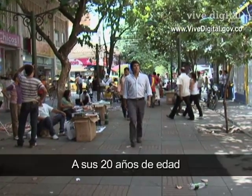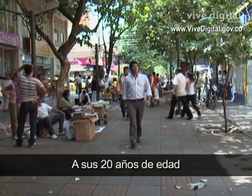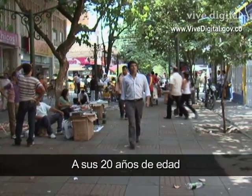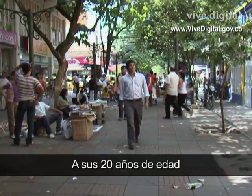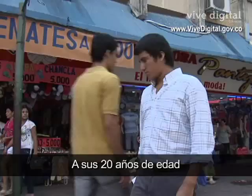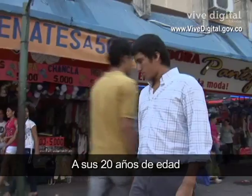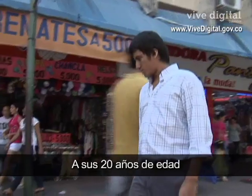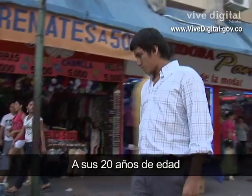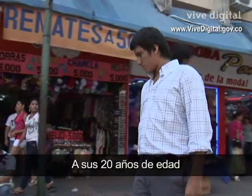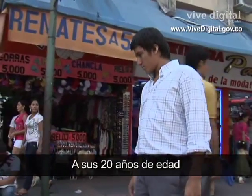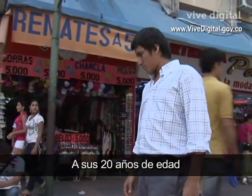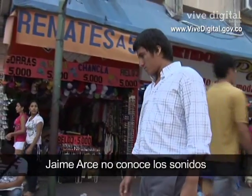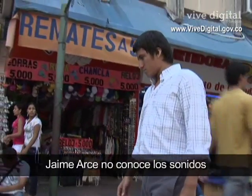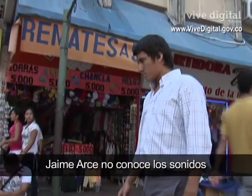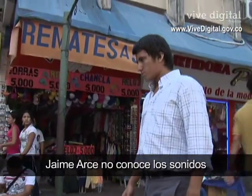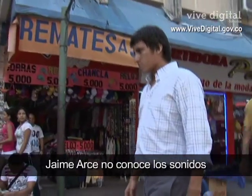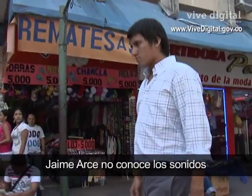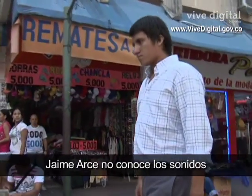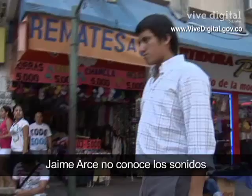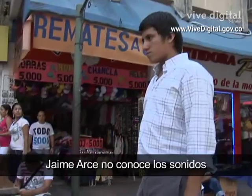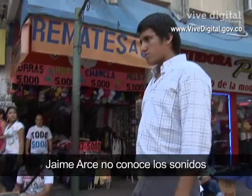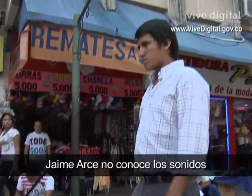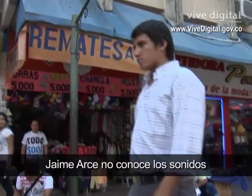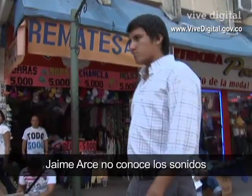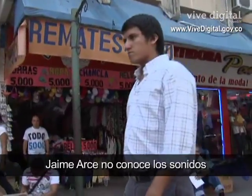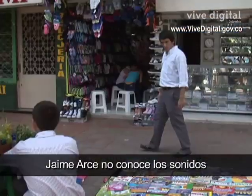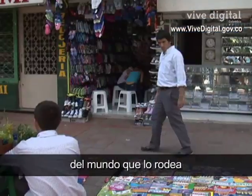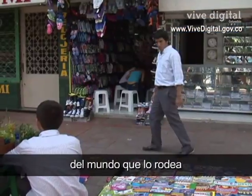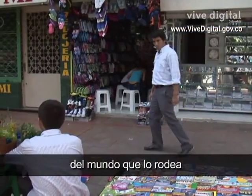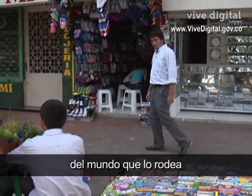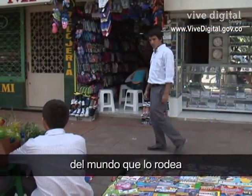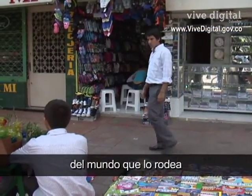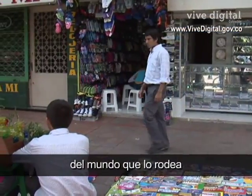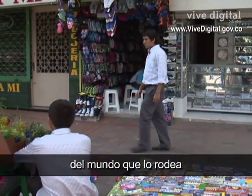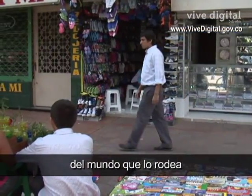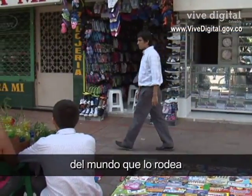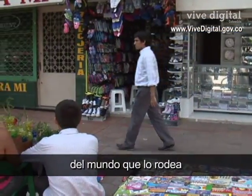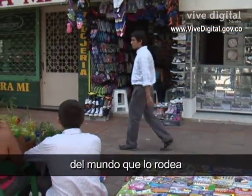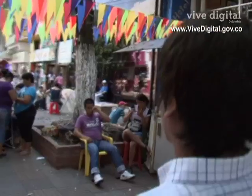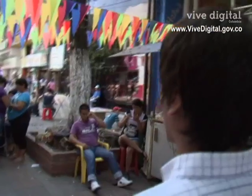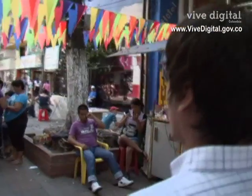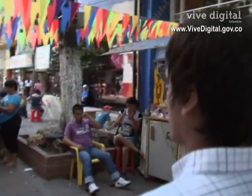A sus 20 años de edad, Jaime Arce no conoce los sonidos del mundo que lo rodea.